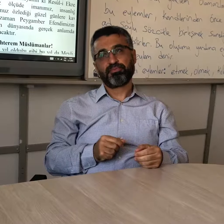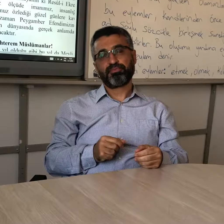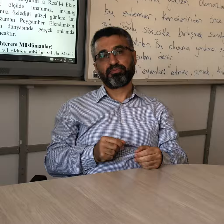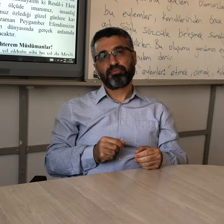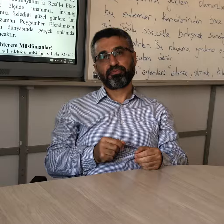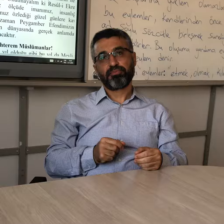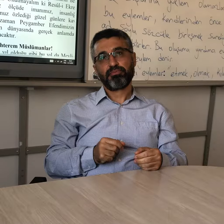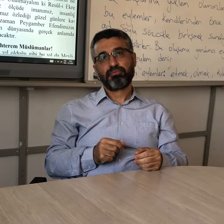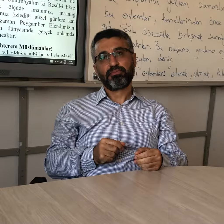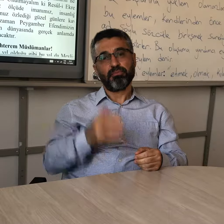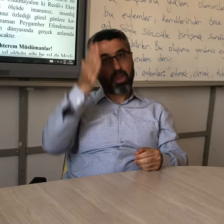Aziz Hükmünler,